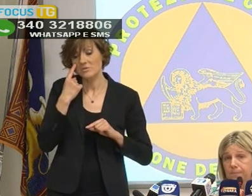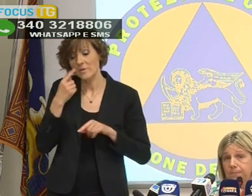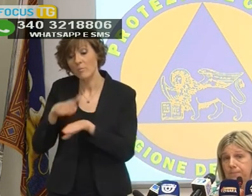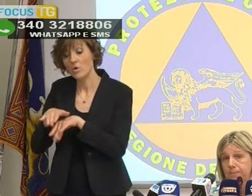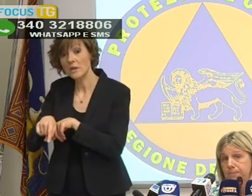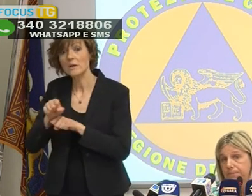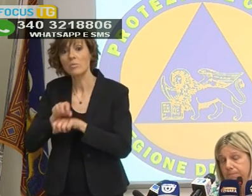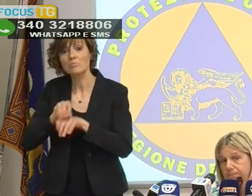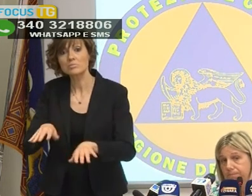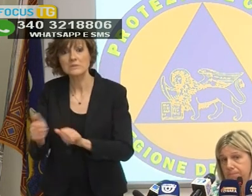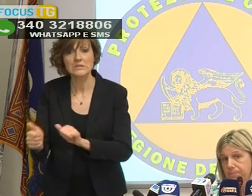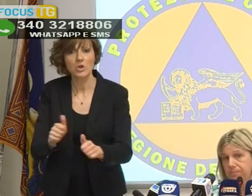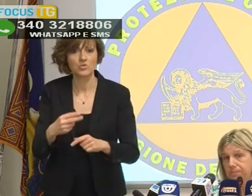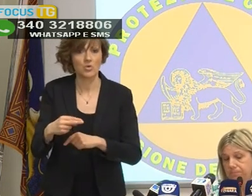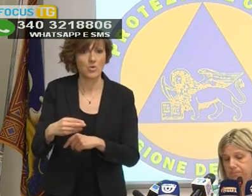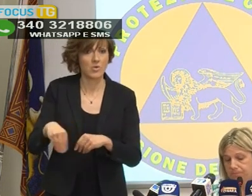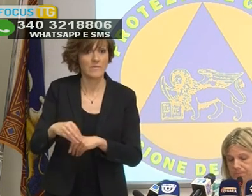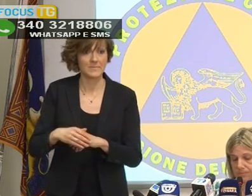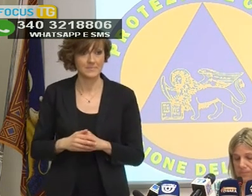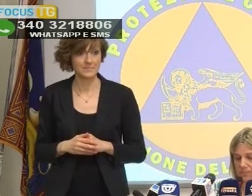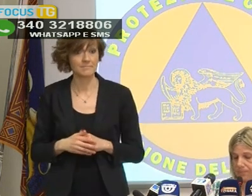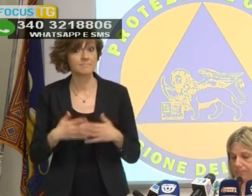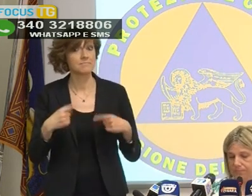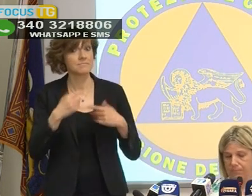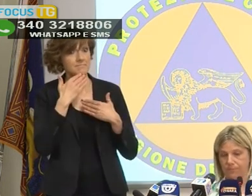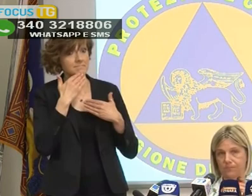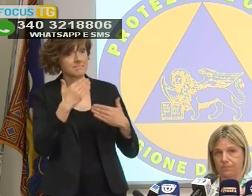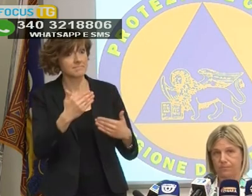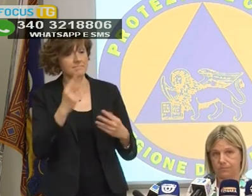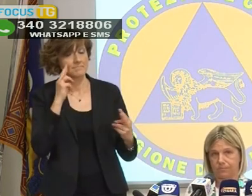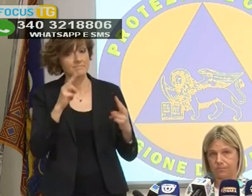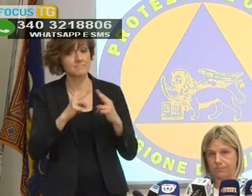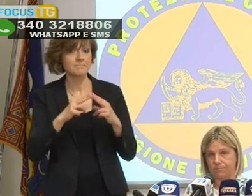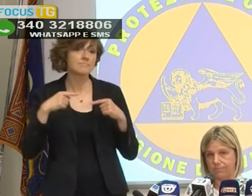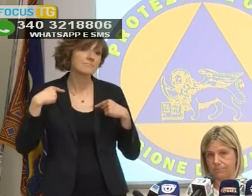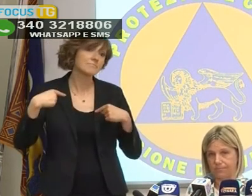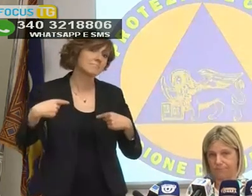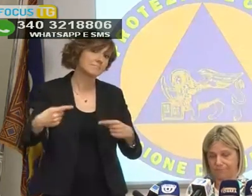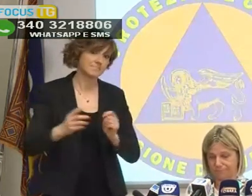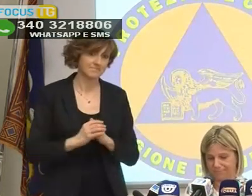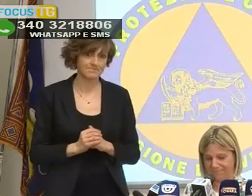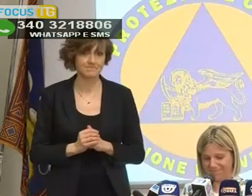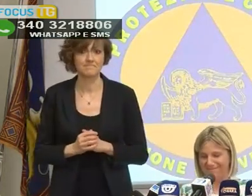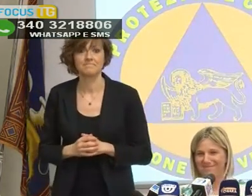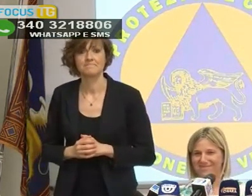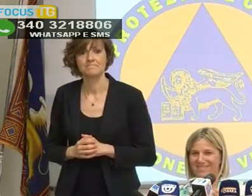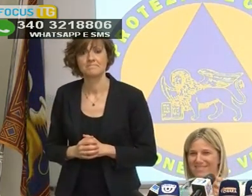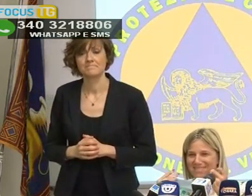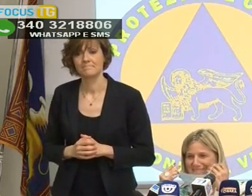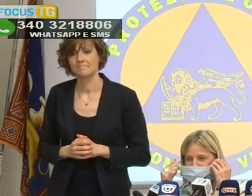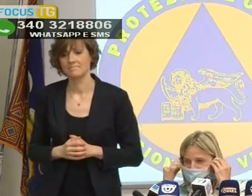modalità. E con questo vi ringrazio, ci vedremo alla prossima convocazione.